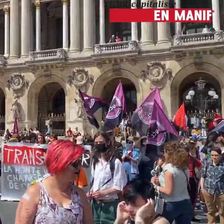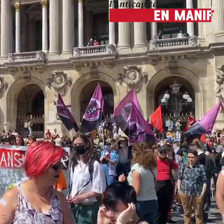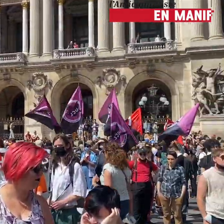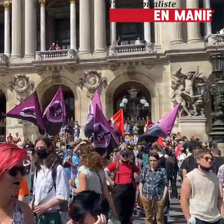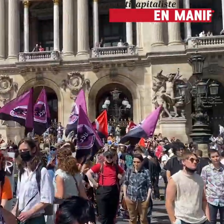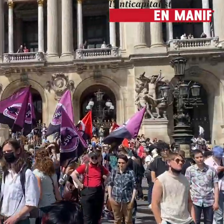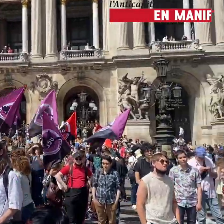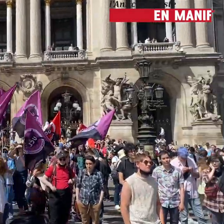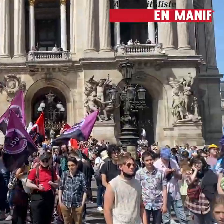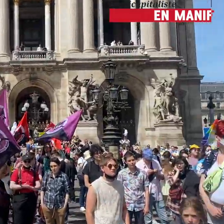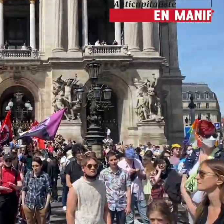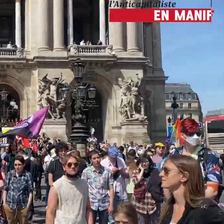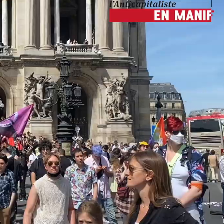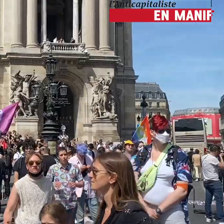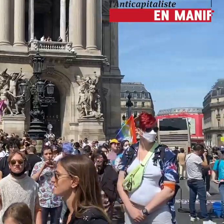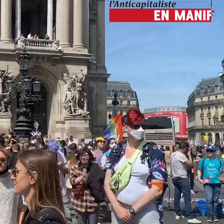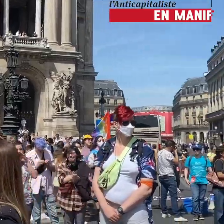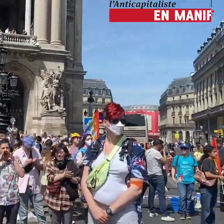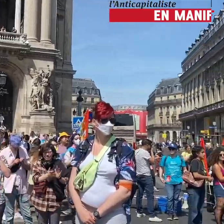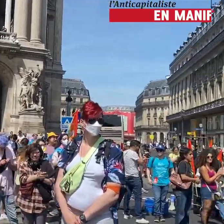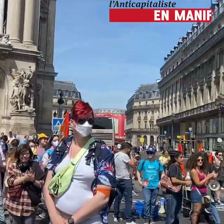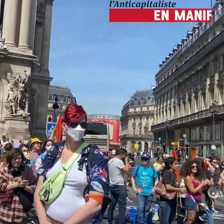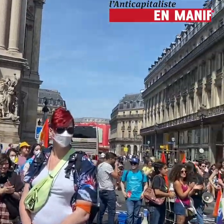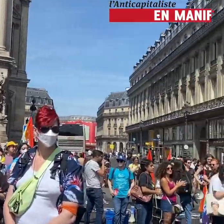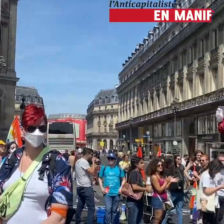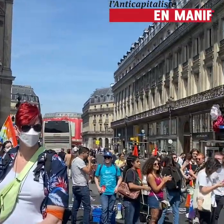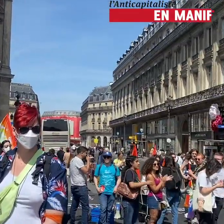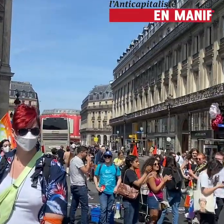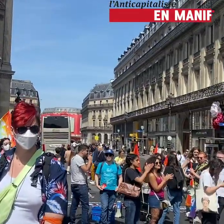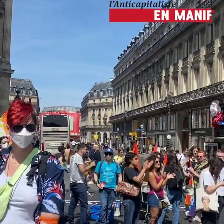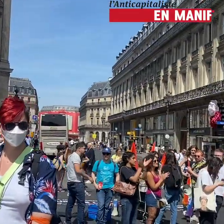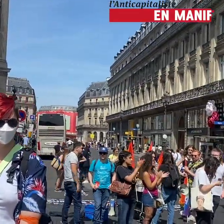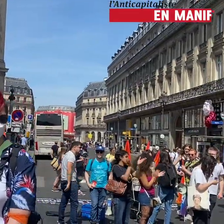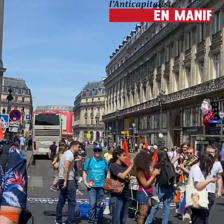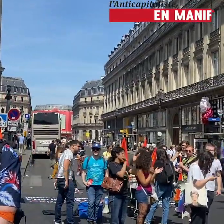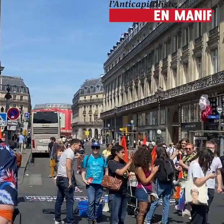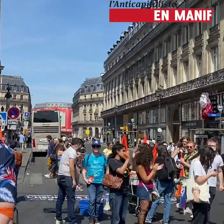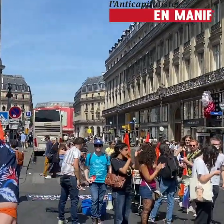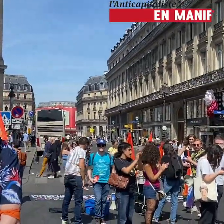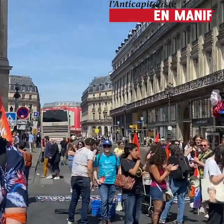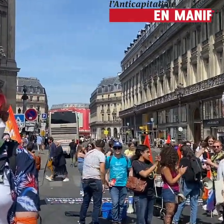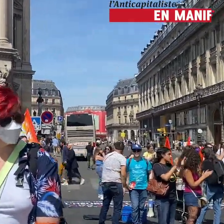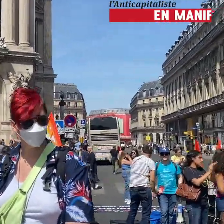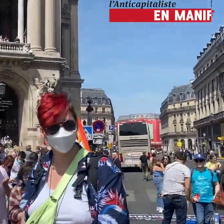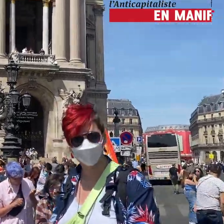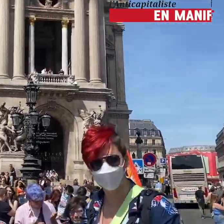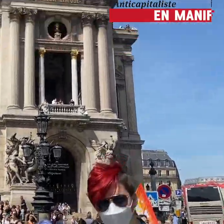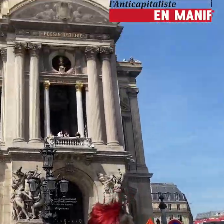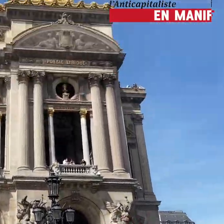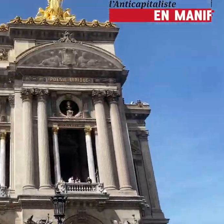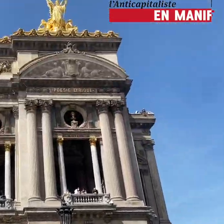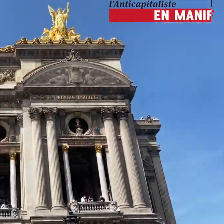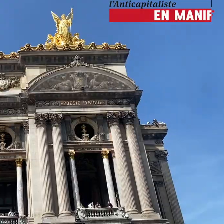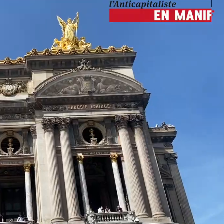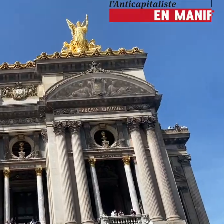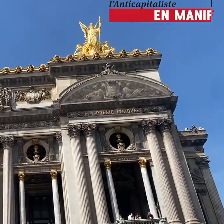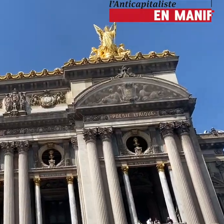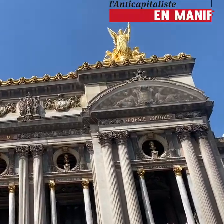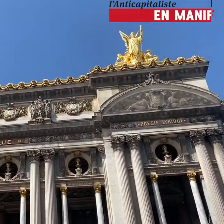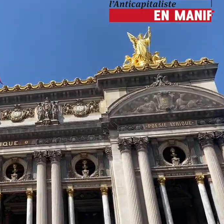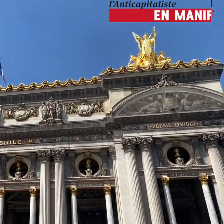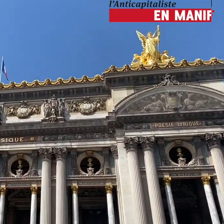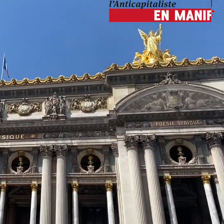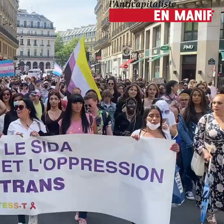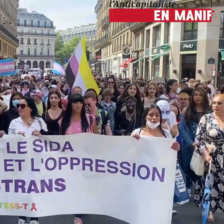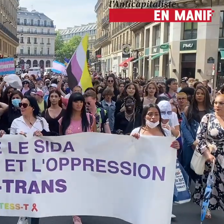nous. Bah on dit, vous ne récupérez jamais notre parole. Notre parole, elle est ici, à Place de l'Opéra.